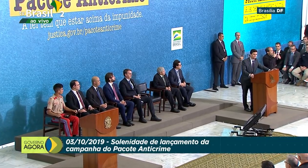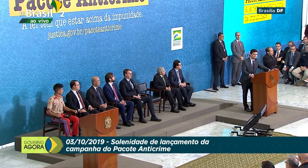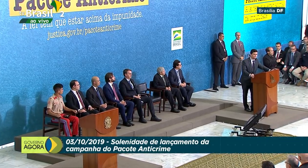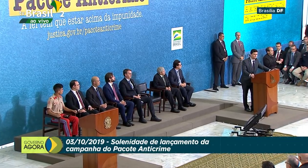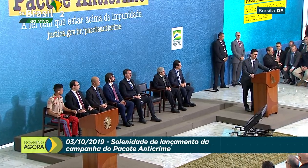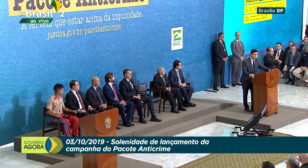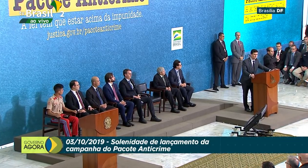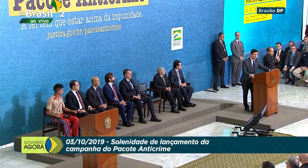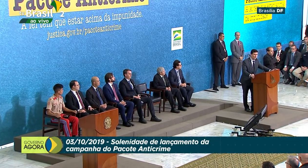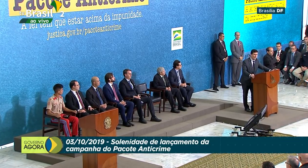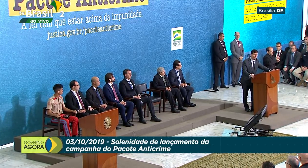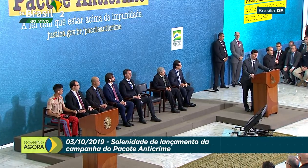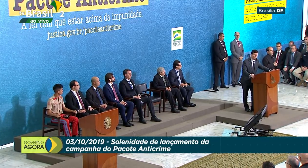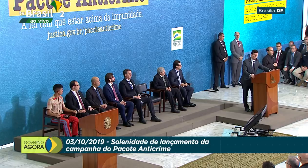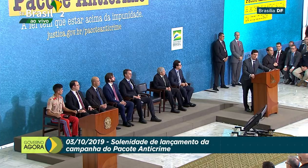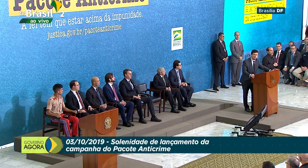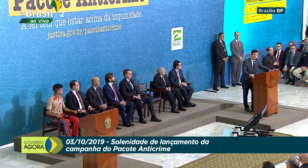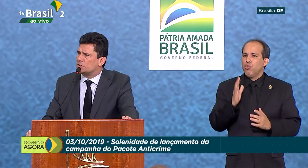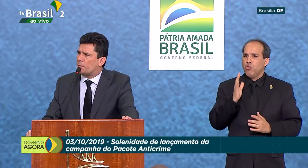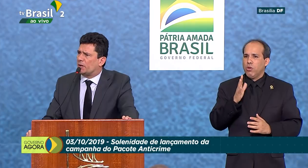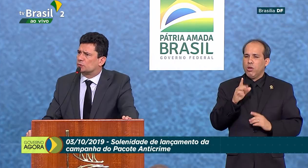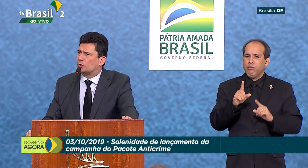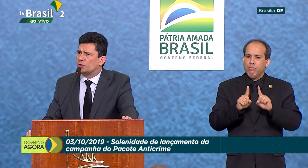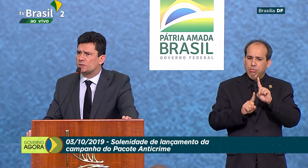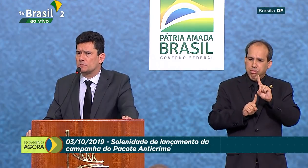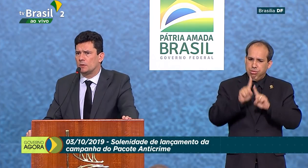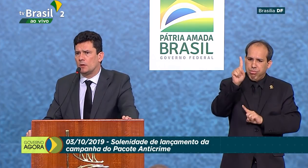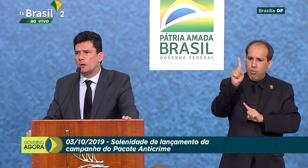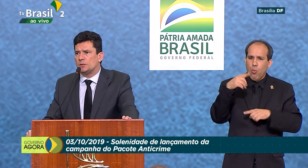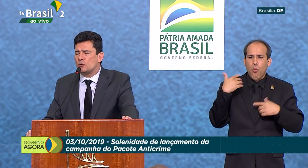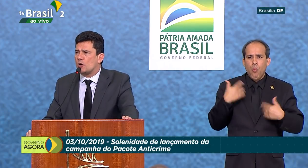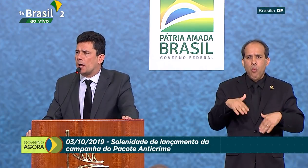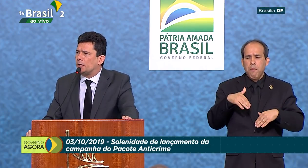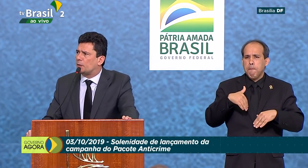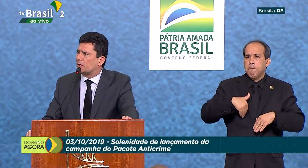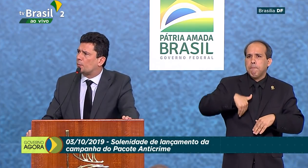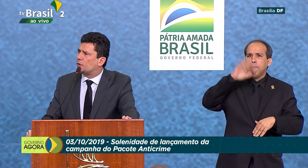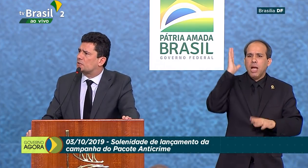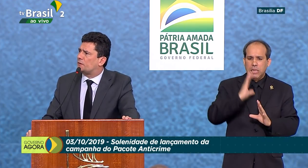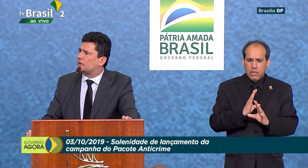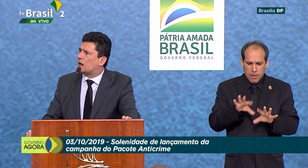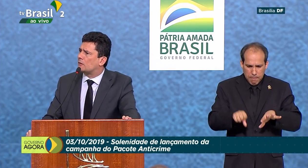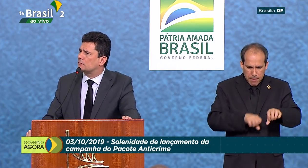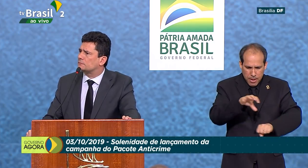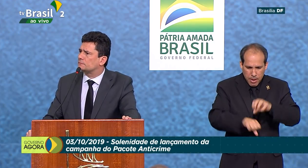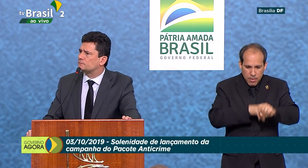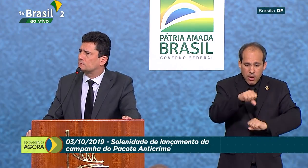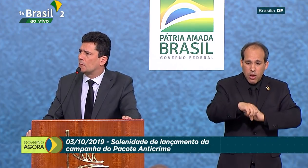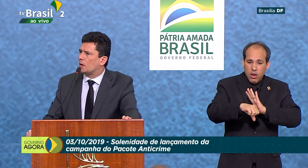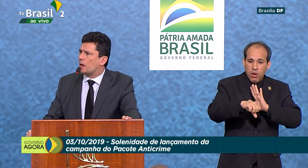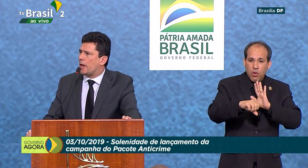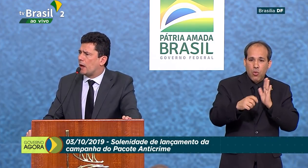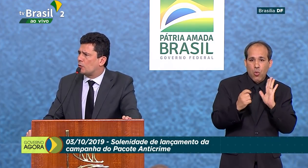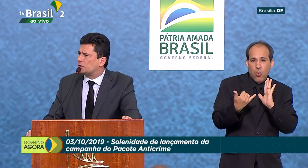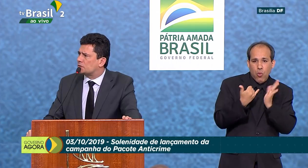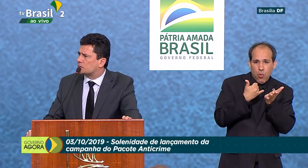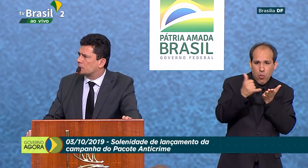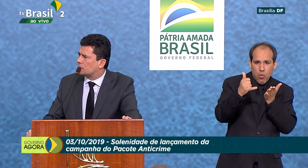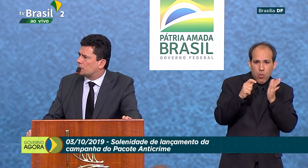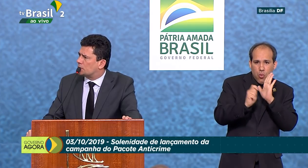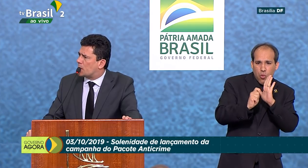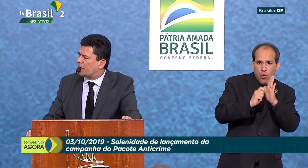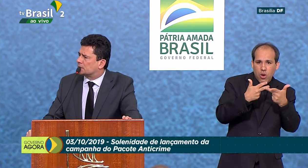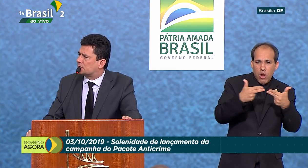exemplo, recordes de apreensões de cocaína pela Polícia Federal,